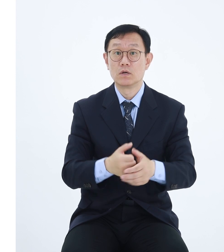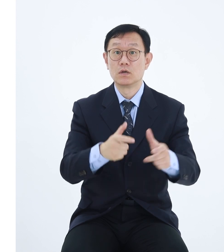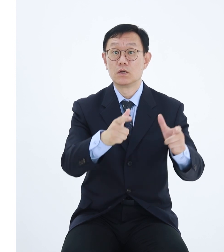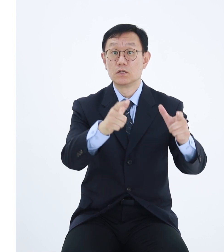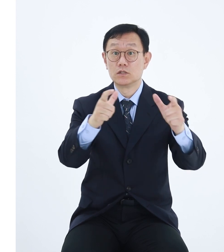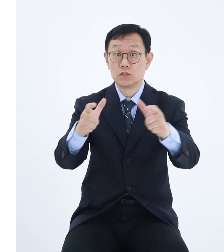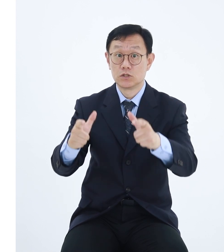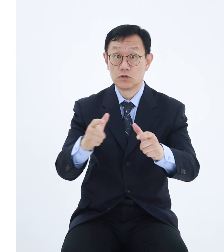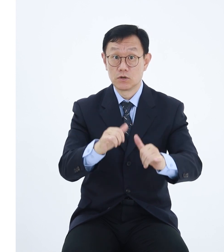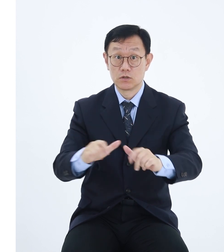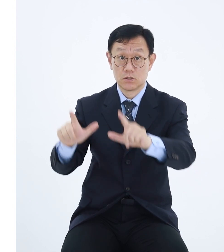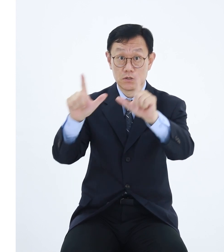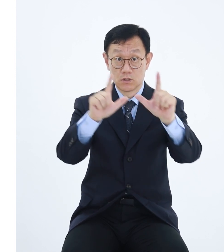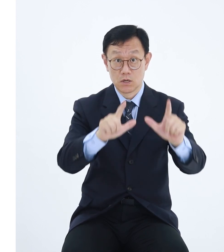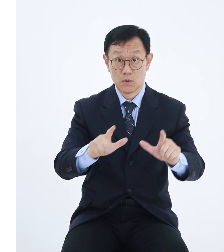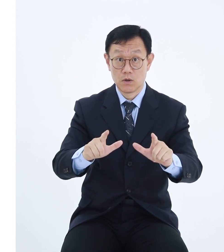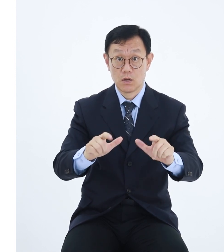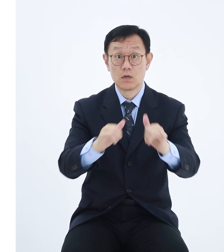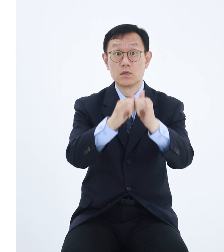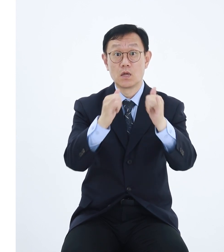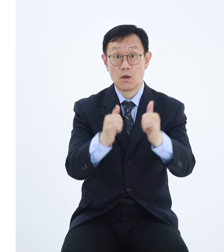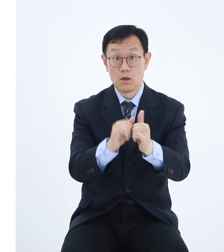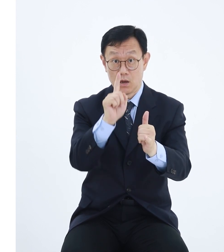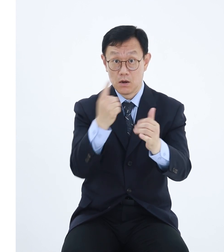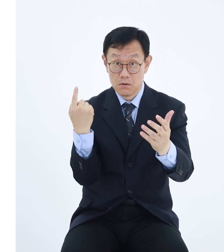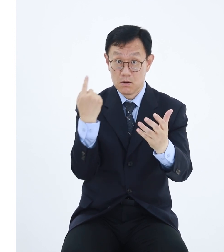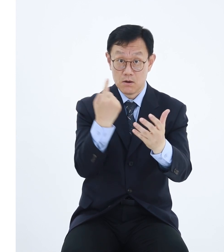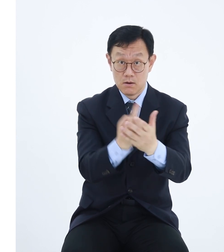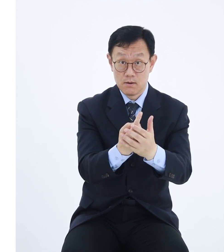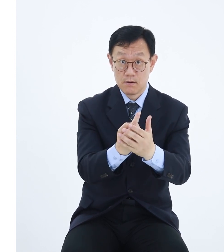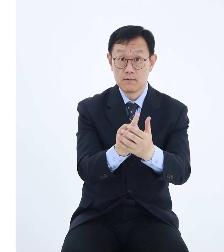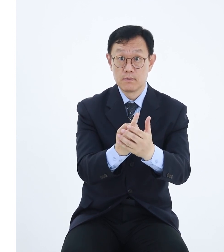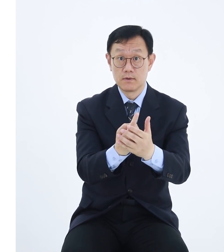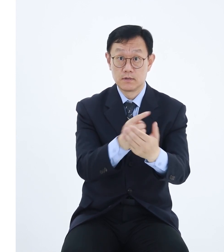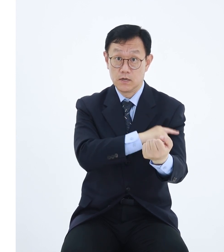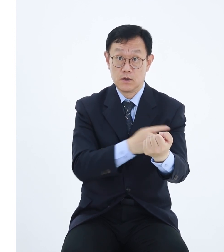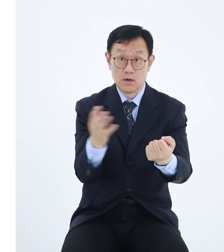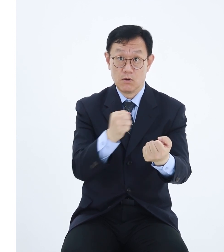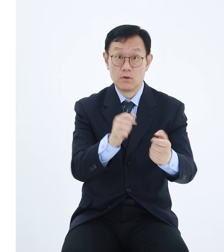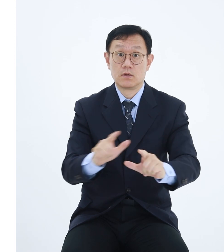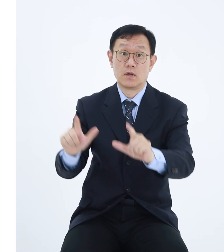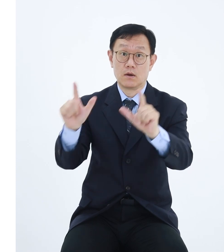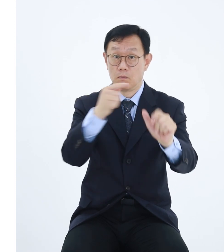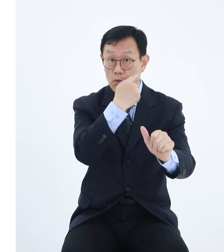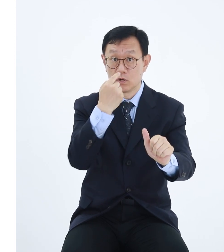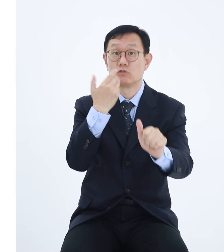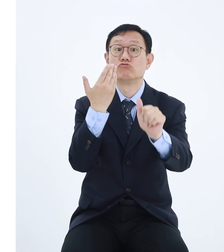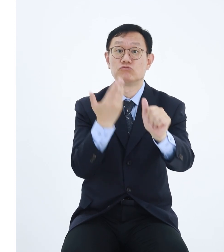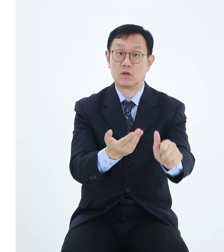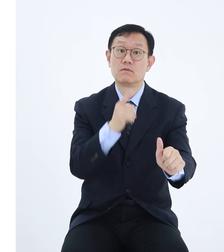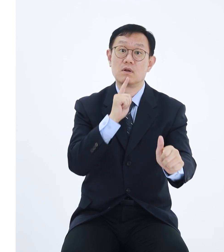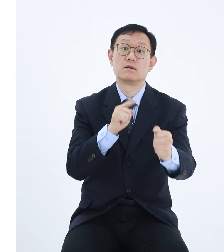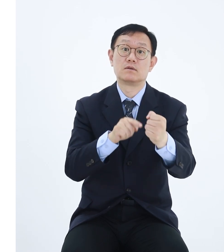자국 내에서 사회 구성원의 일원으로 정당한 자격을 가지고 살아가도록 보장한다는 의의가 있습니다